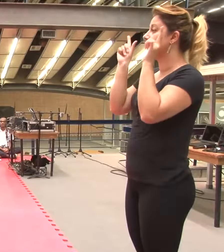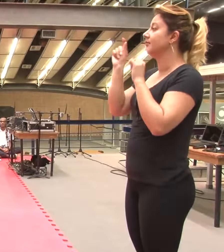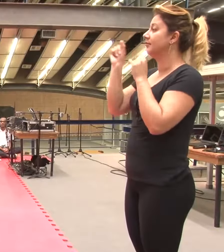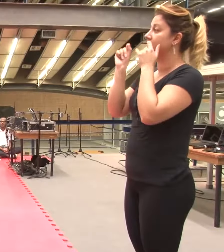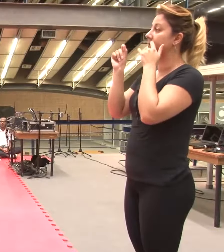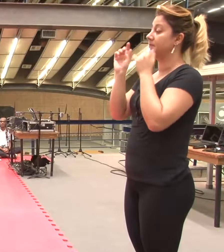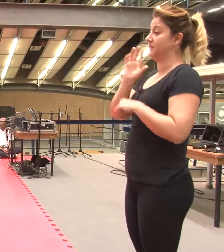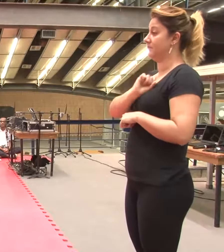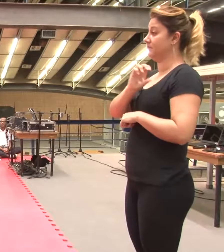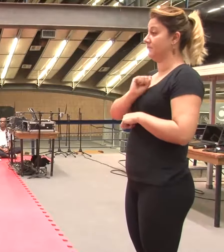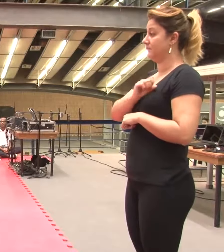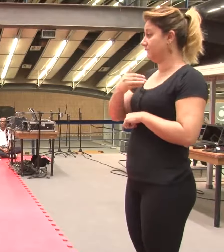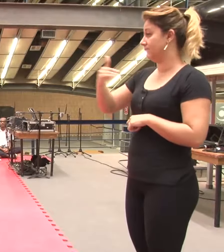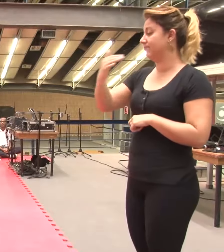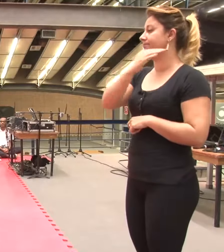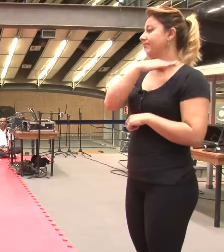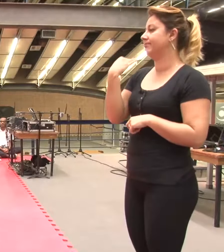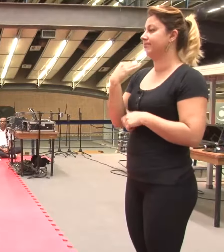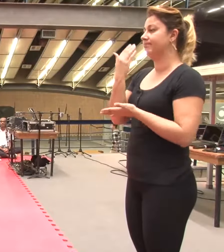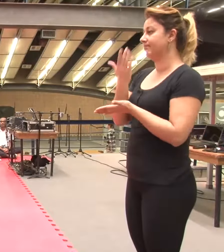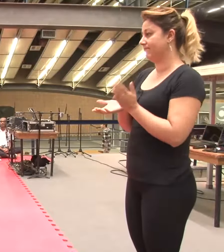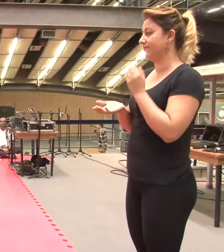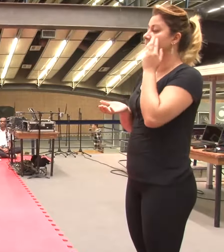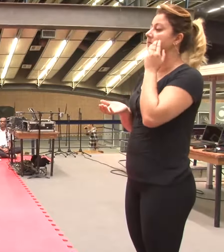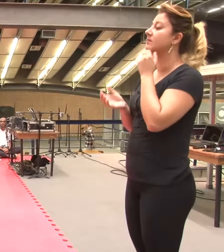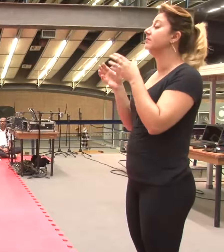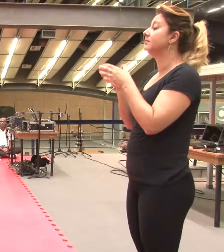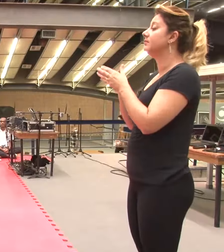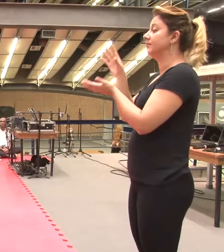Romeu e Julieta, português. Realistas não.